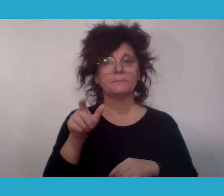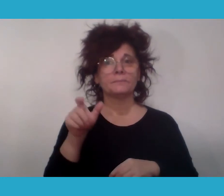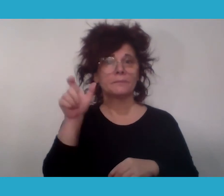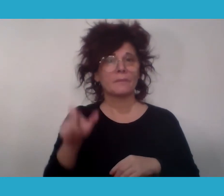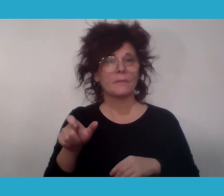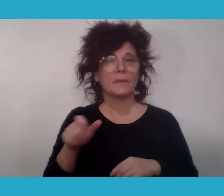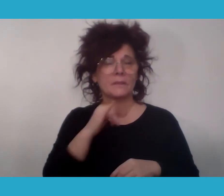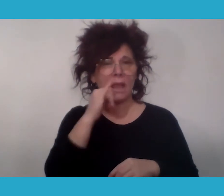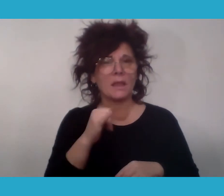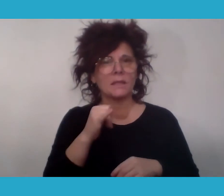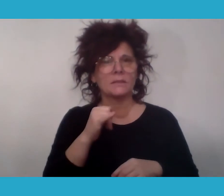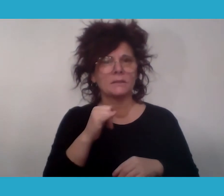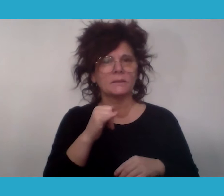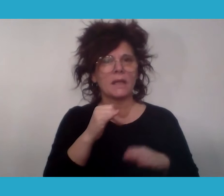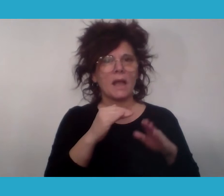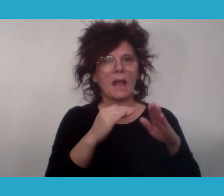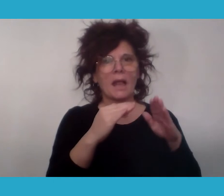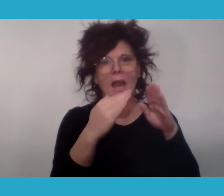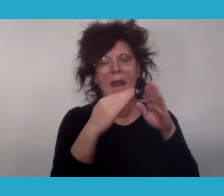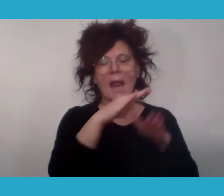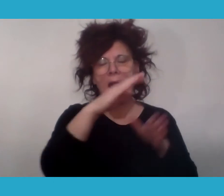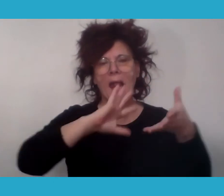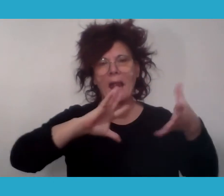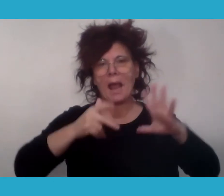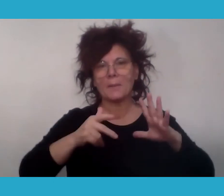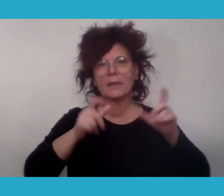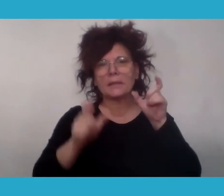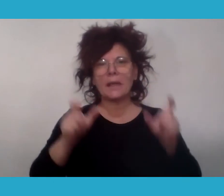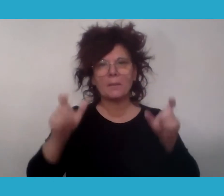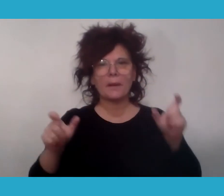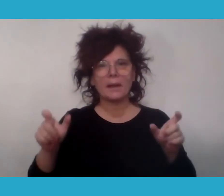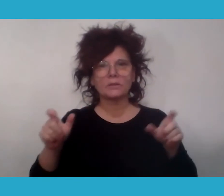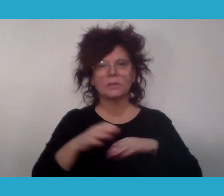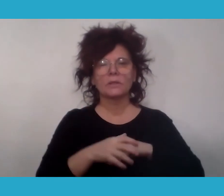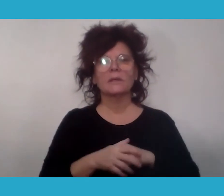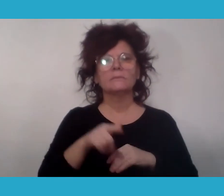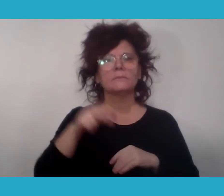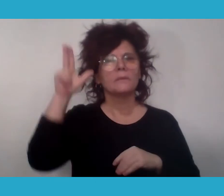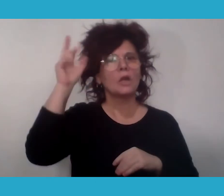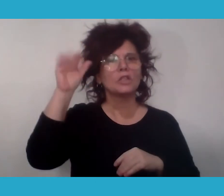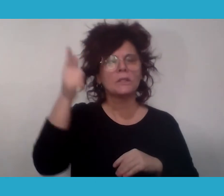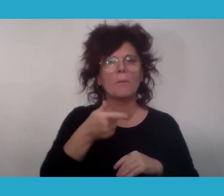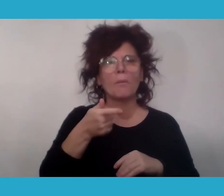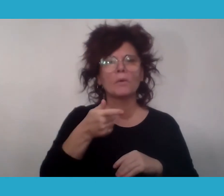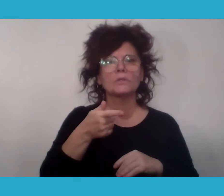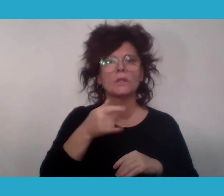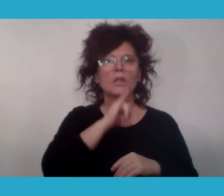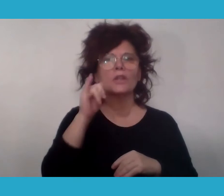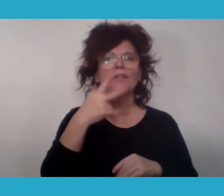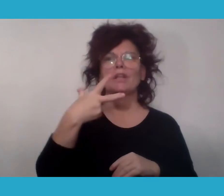le agregaría con la gente y con el ambiente. Se escucha un rotundo no a esta autovía. Un 80% dice